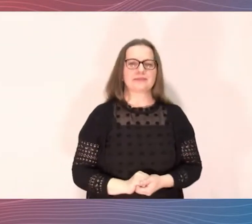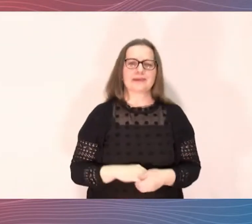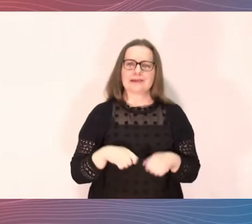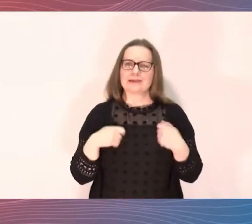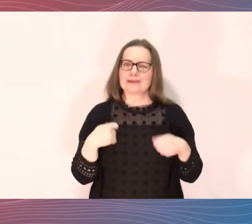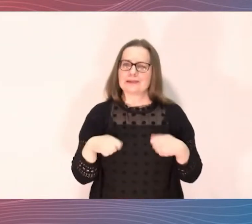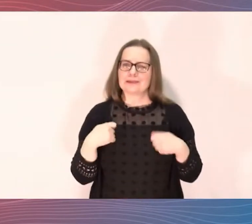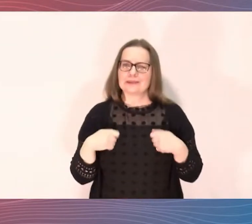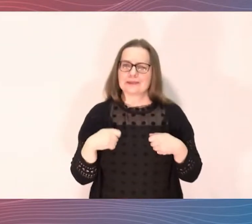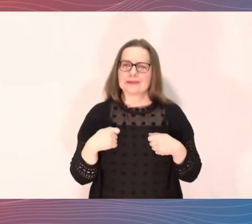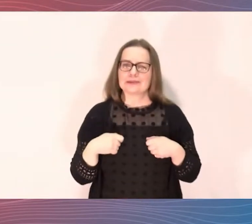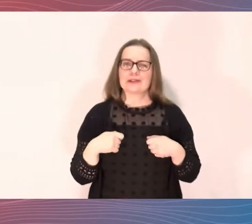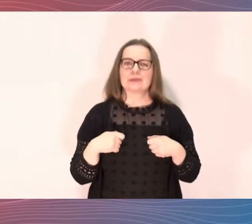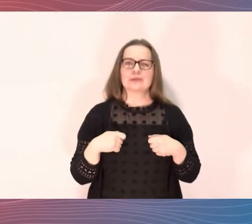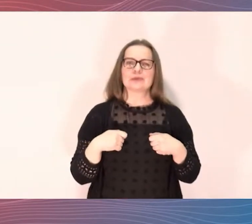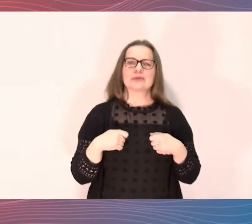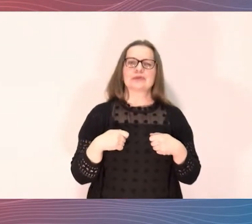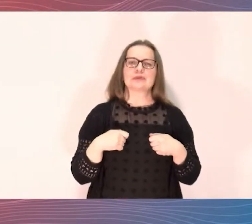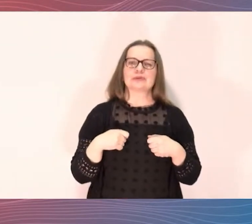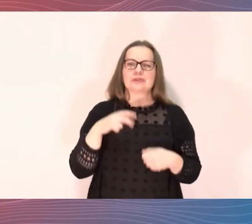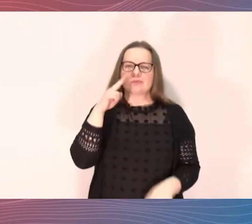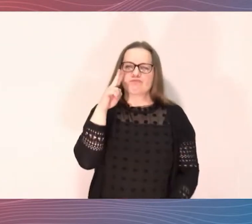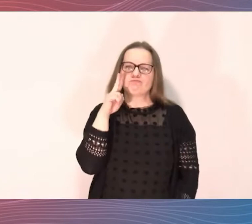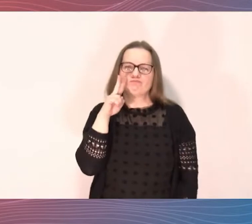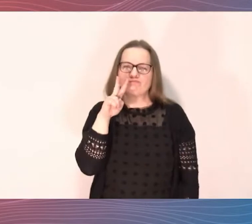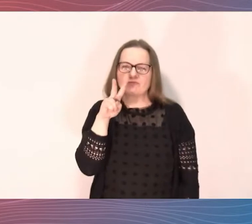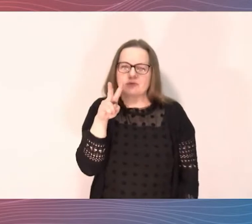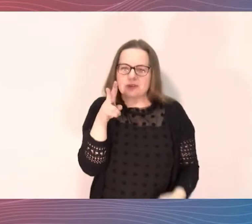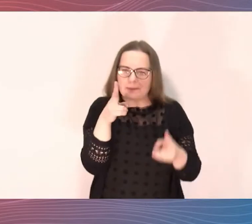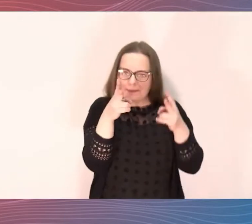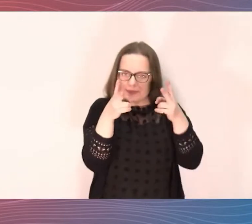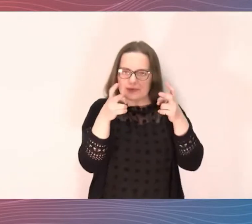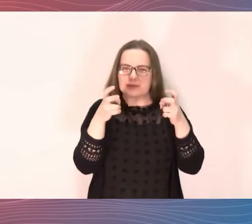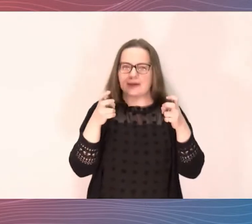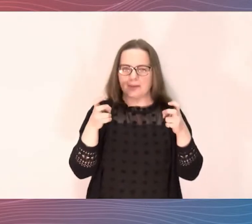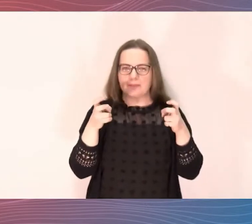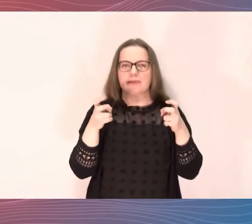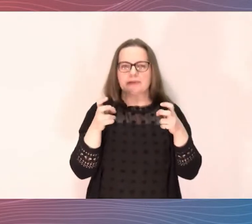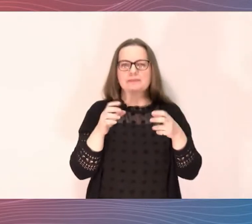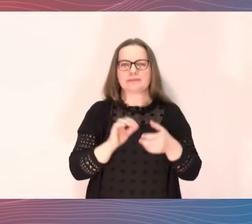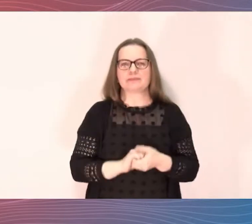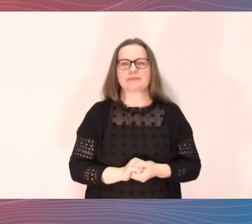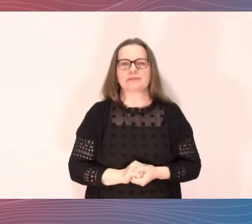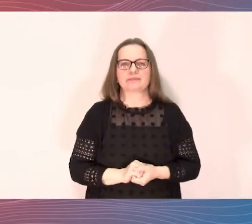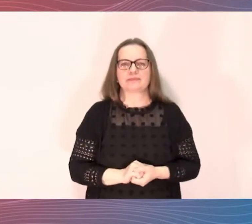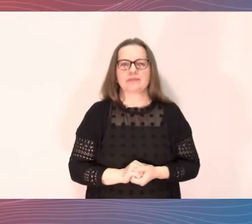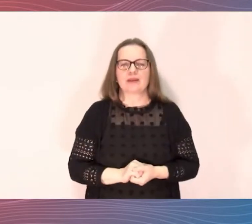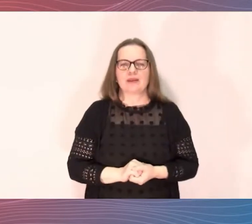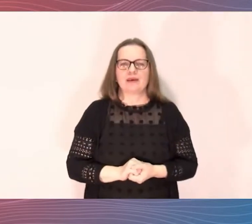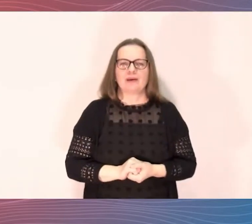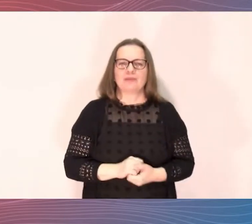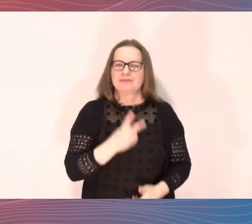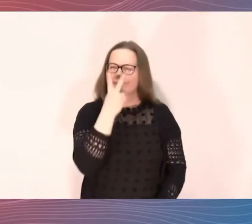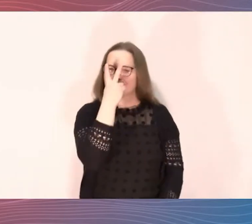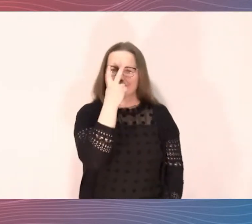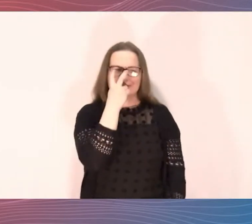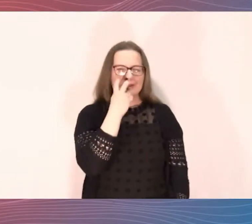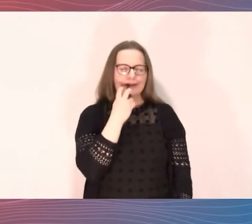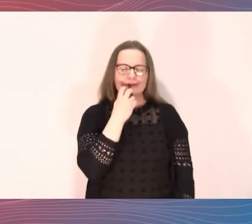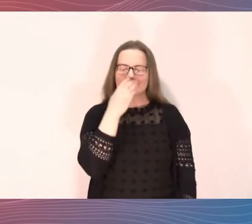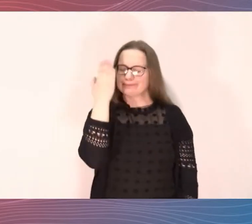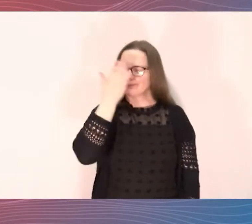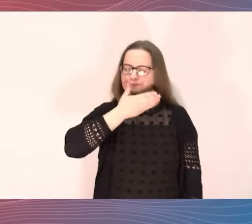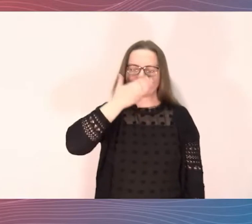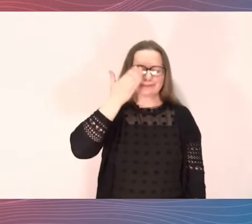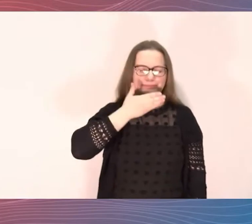precisamos dos olhos que veem. Um cego não vê. Nós vamos pedir para o Senhor nos